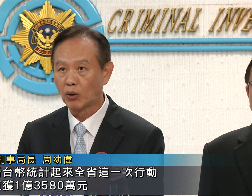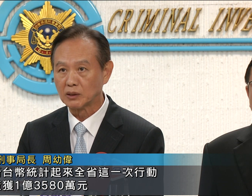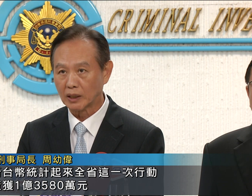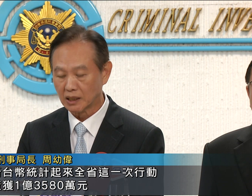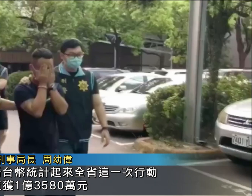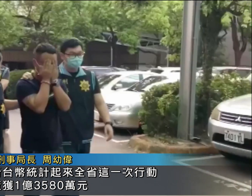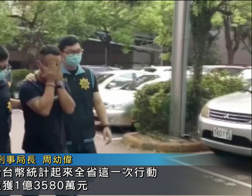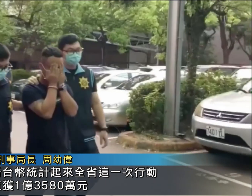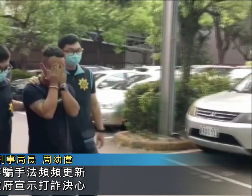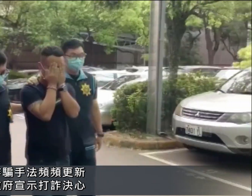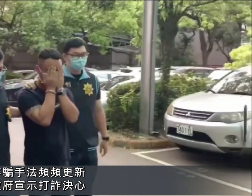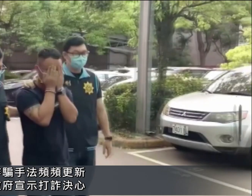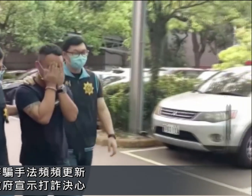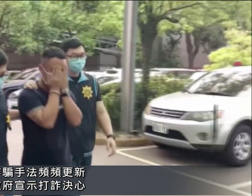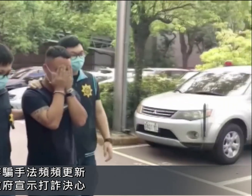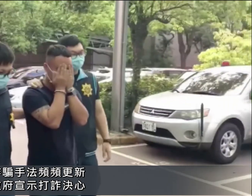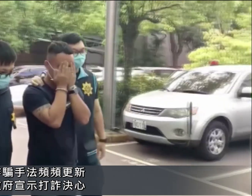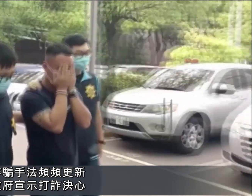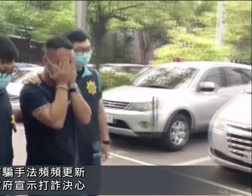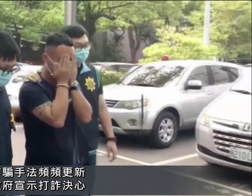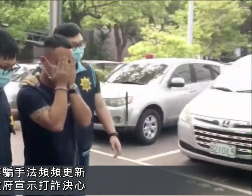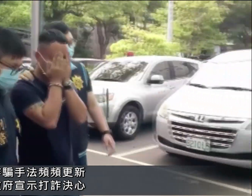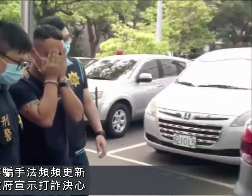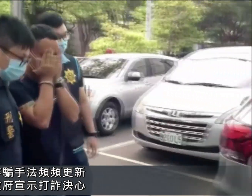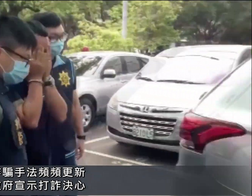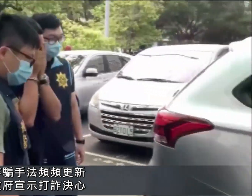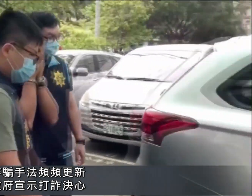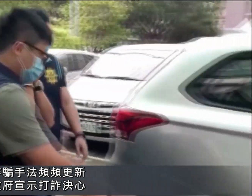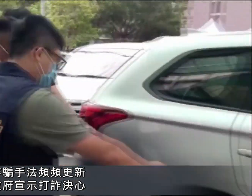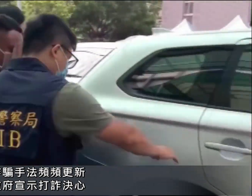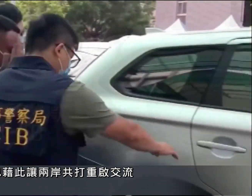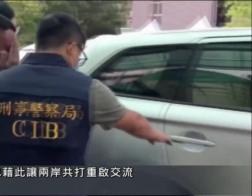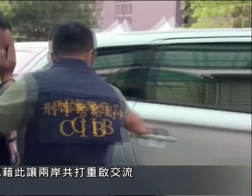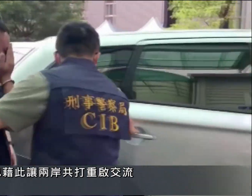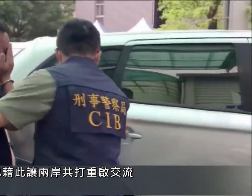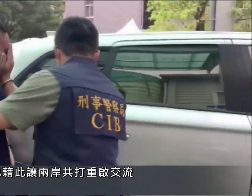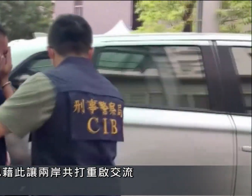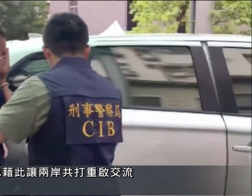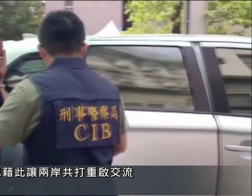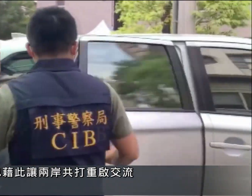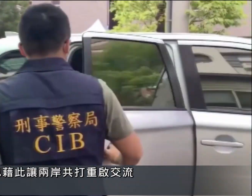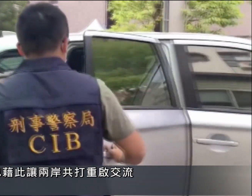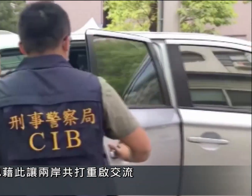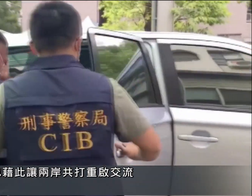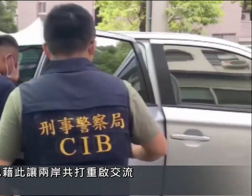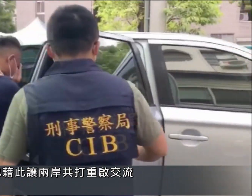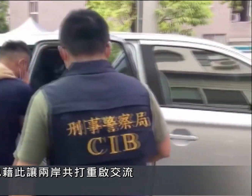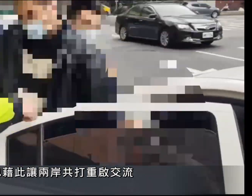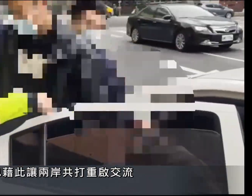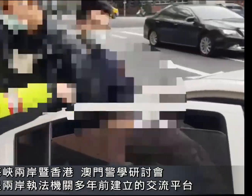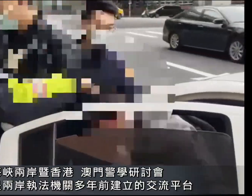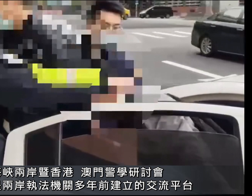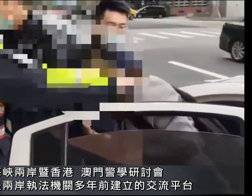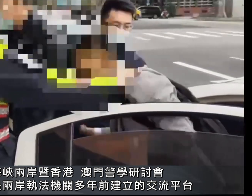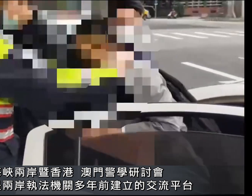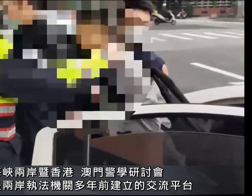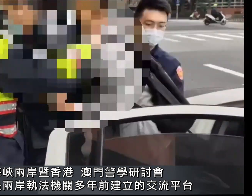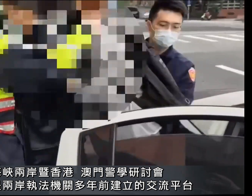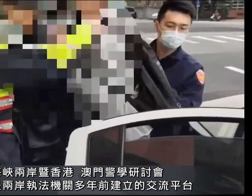1亿3580万元。 诈骗手法频频更新，政府宣示打诈决心，也借此让两岸共打，重启交流。海峡两岸暨香港澳门警学